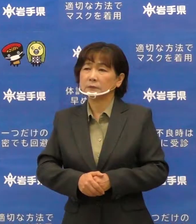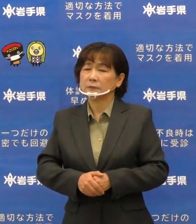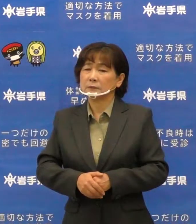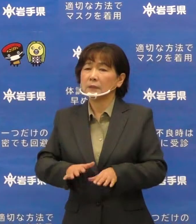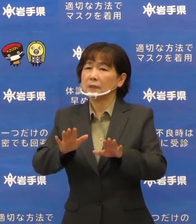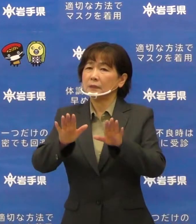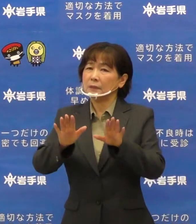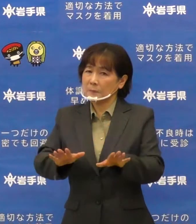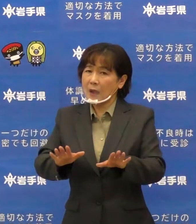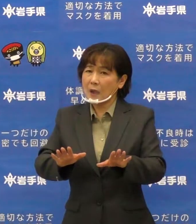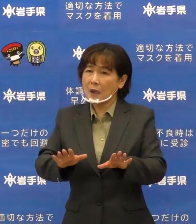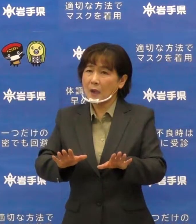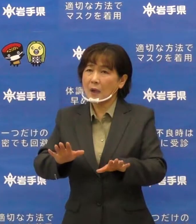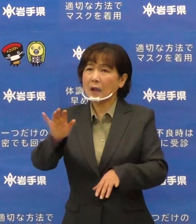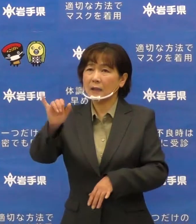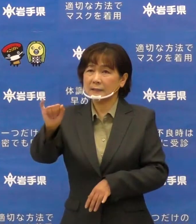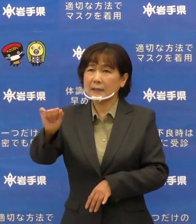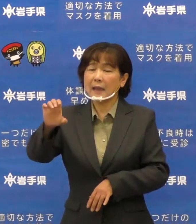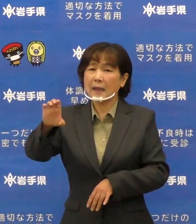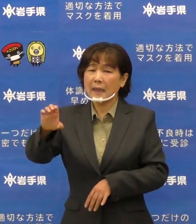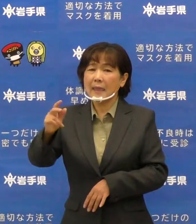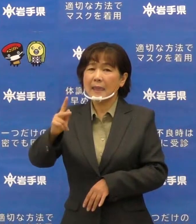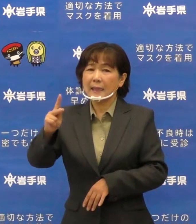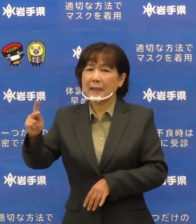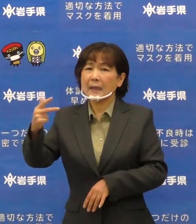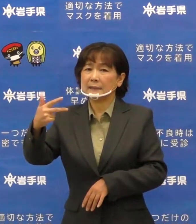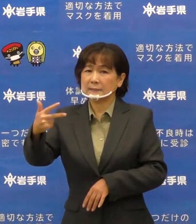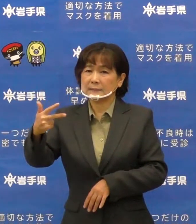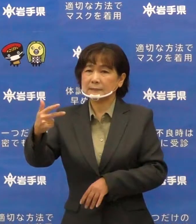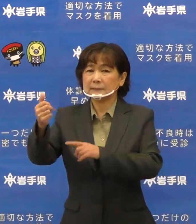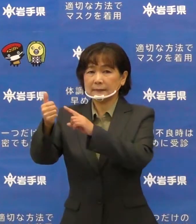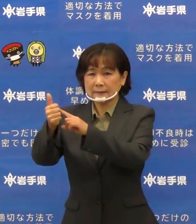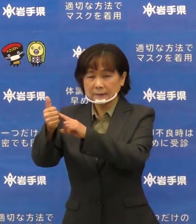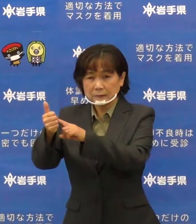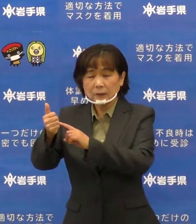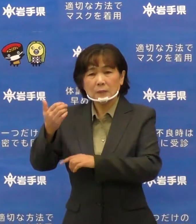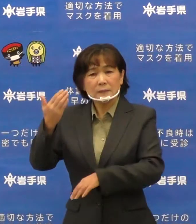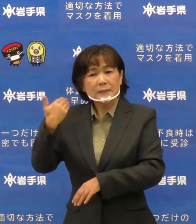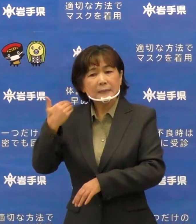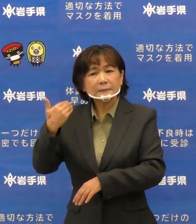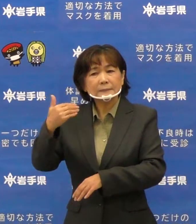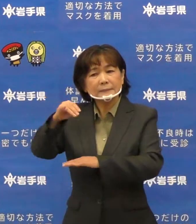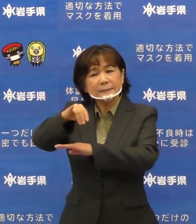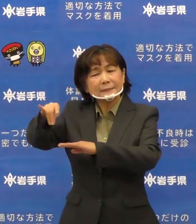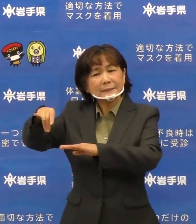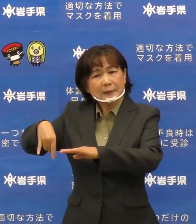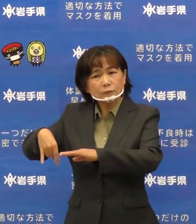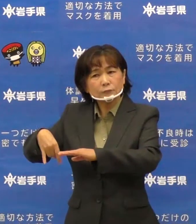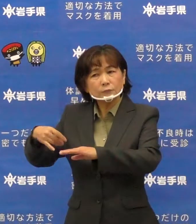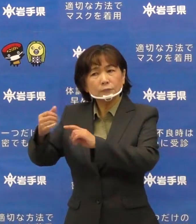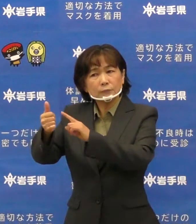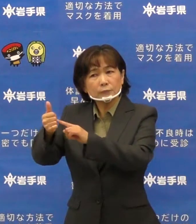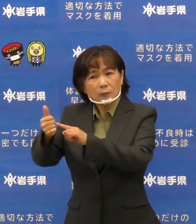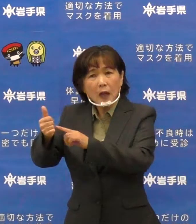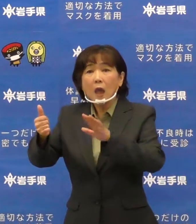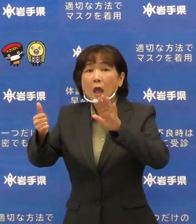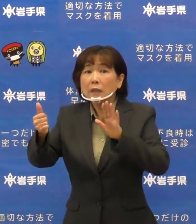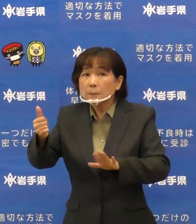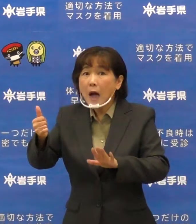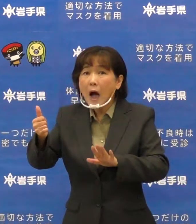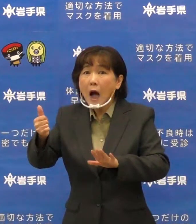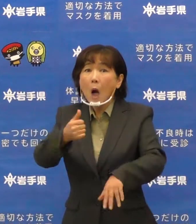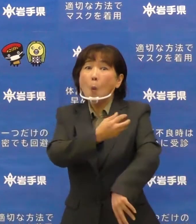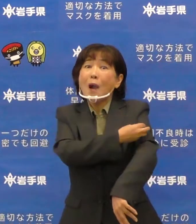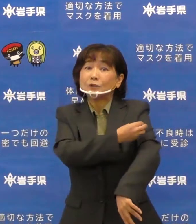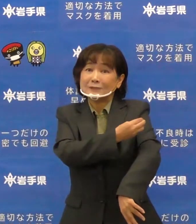前政策企画部長がワクチン特命担当